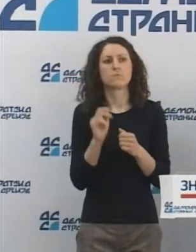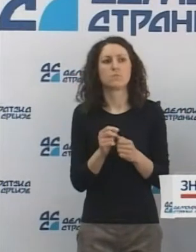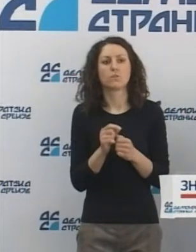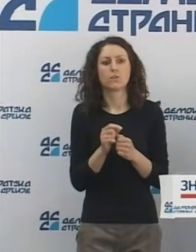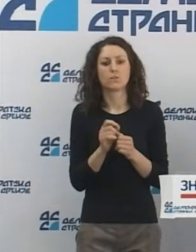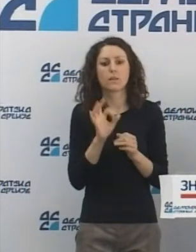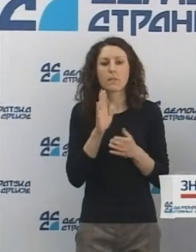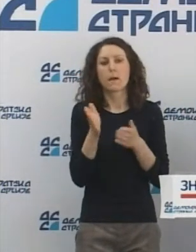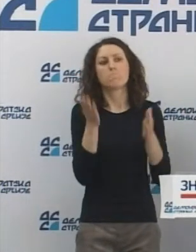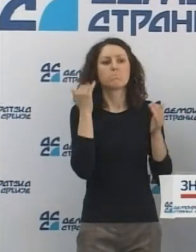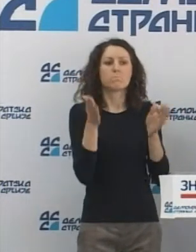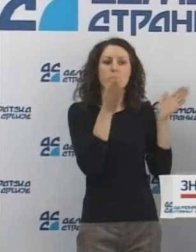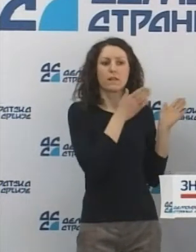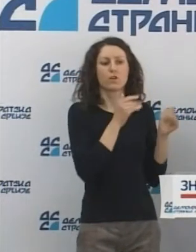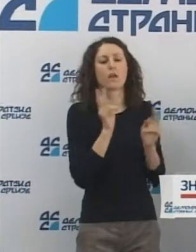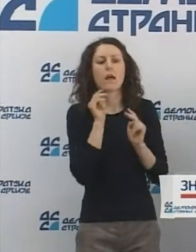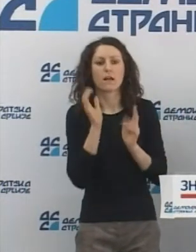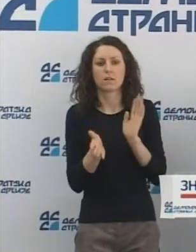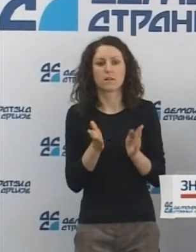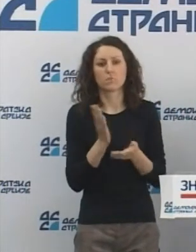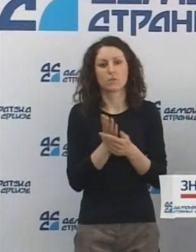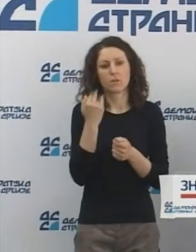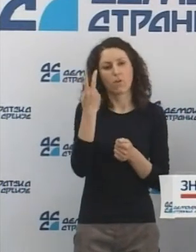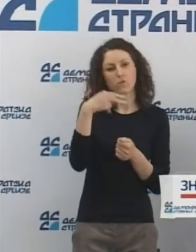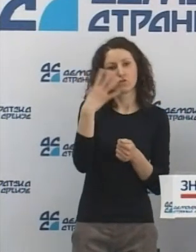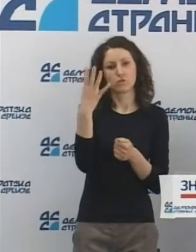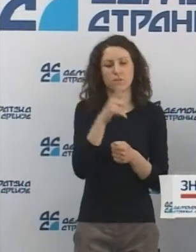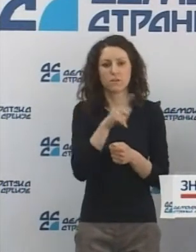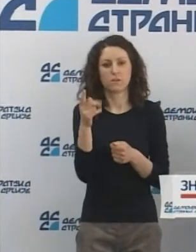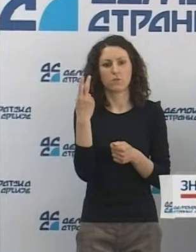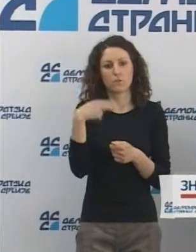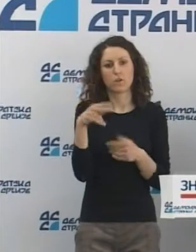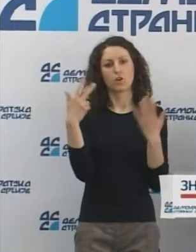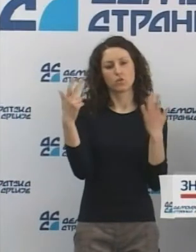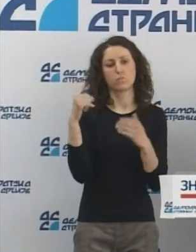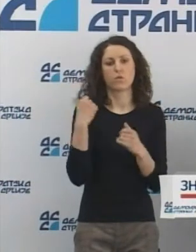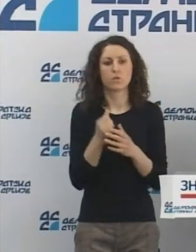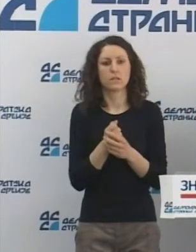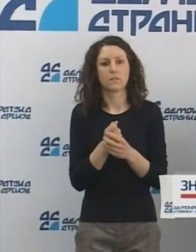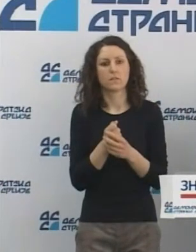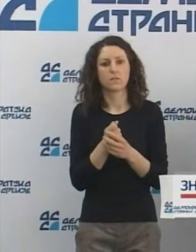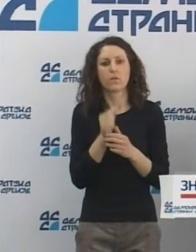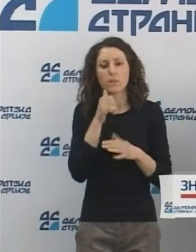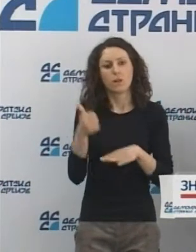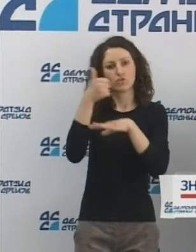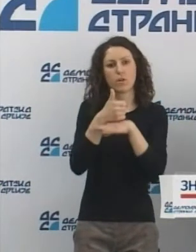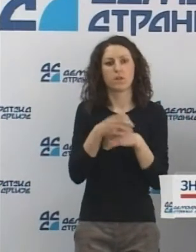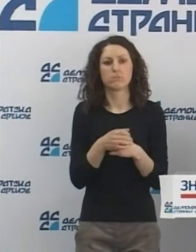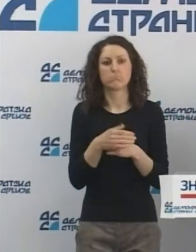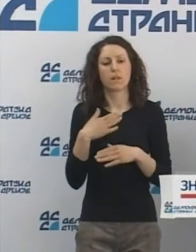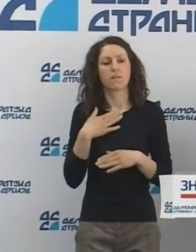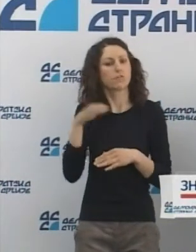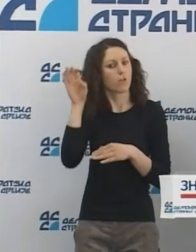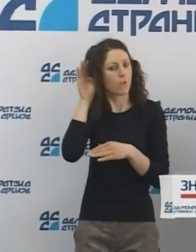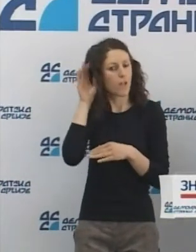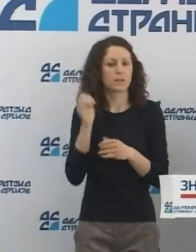na period kada je od 2004. do 2008. godine na čelu naše